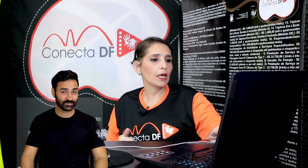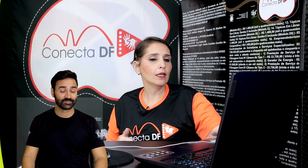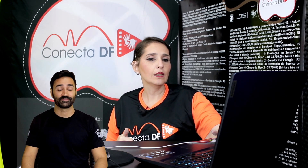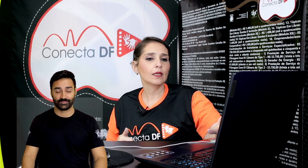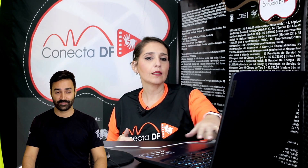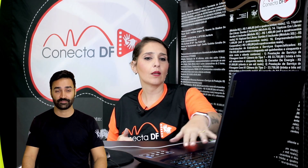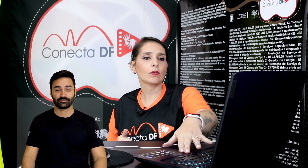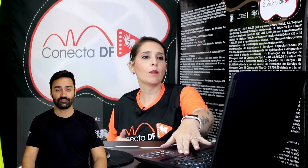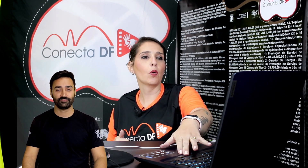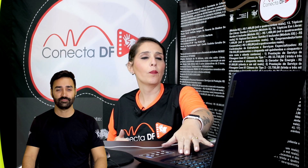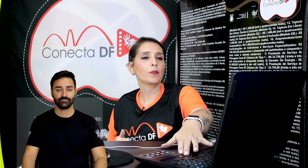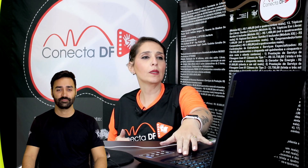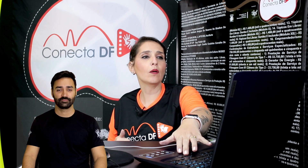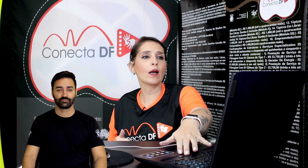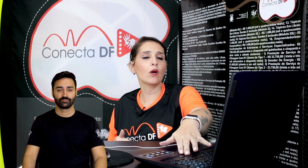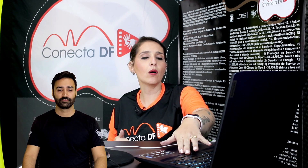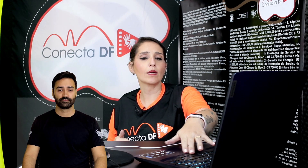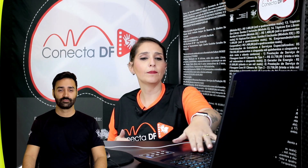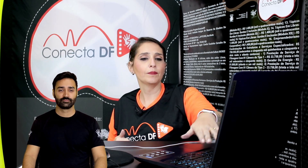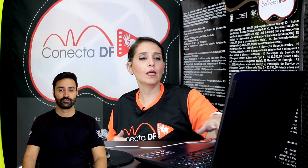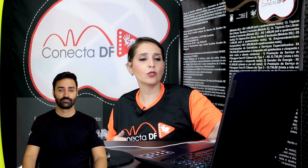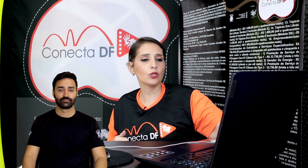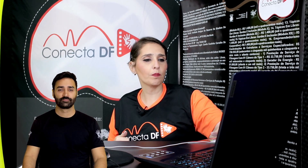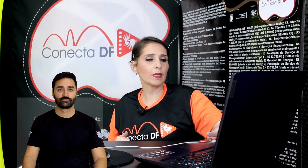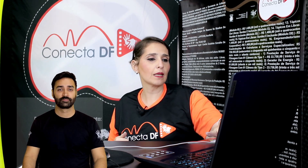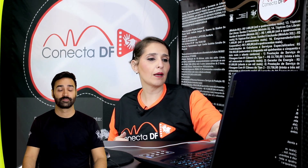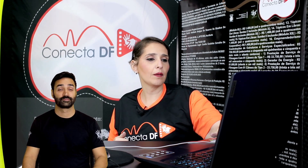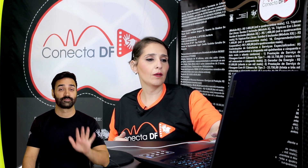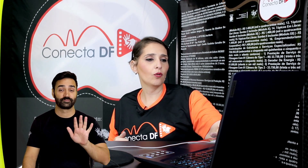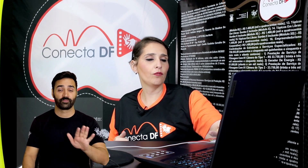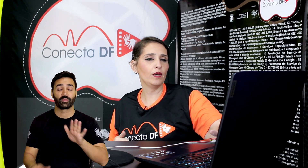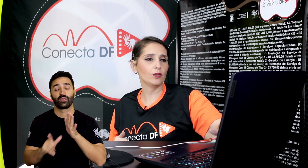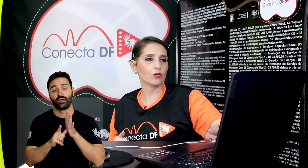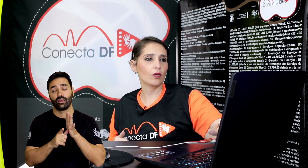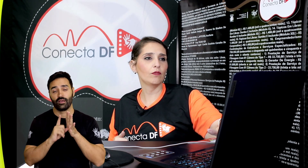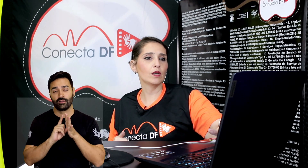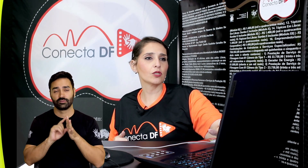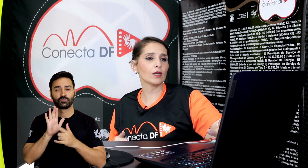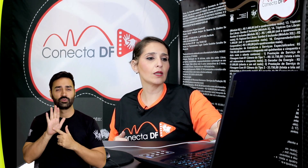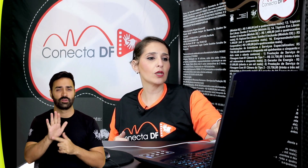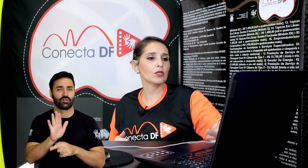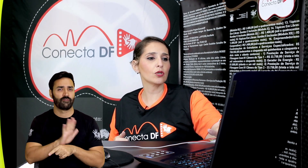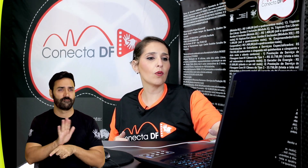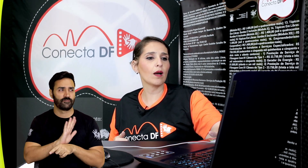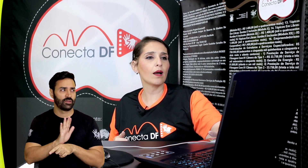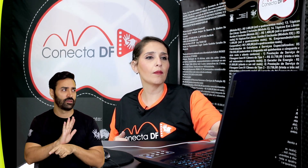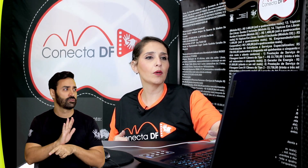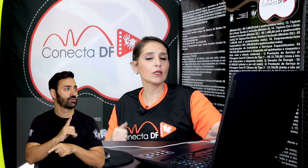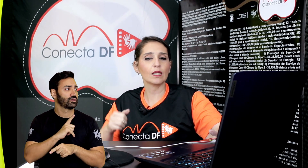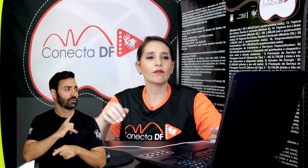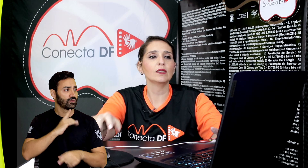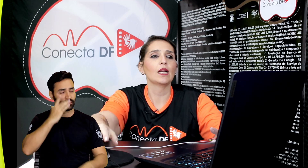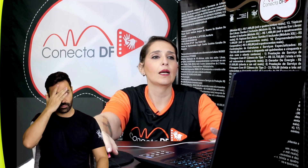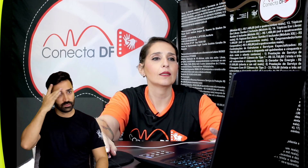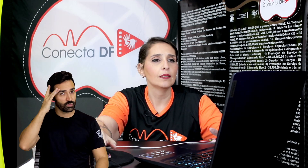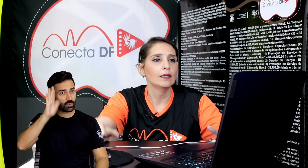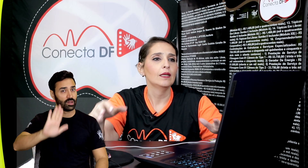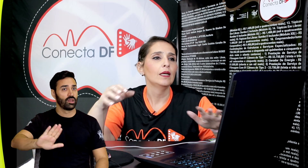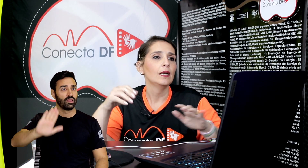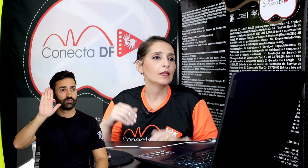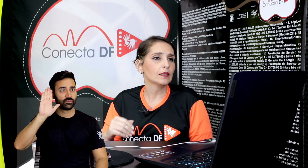Deu, né? Então tá bom. Então agora, antes de passar o vídeo, eu vi que já tem gente com a mãozinha